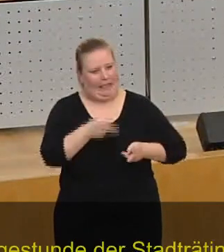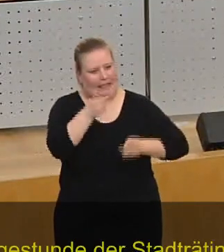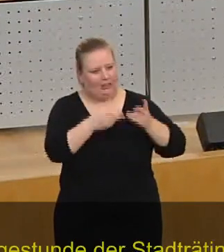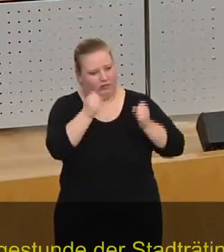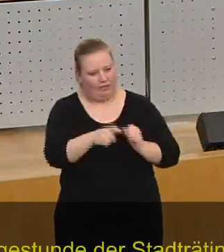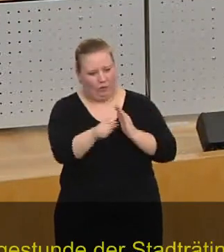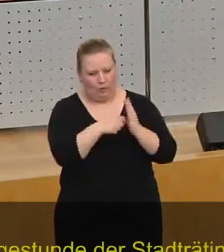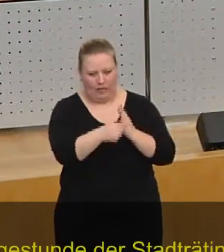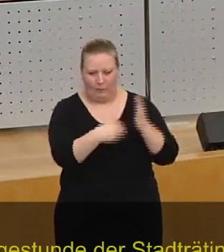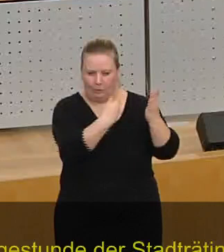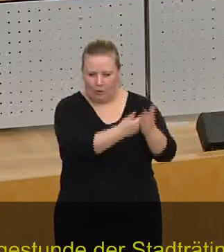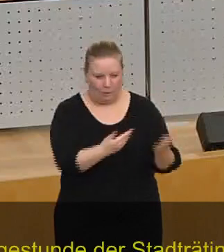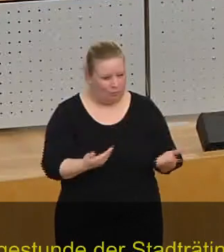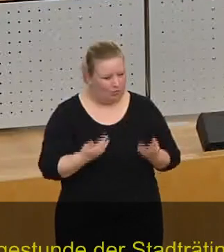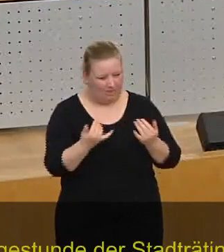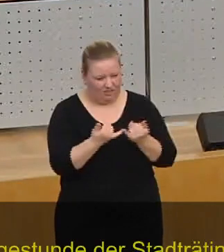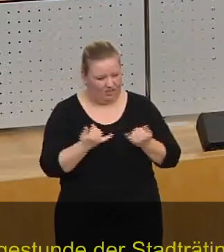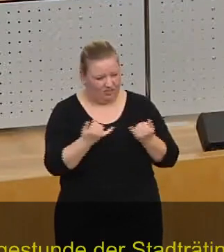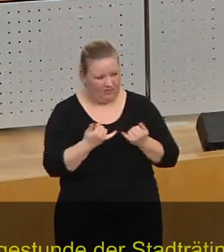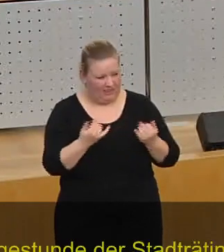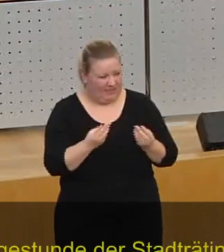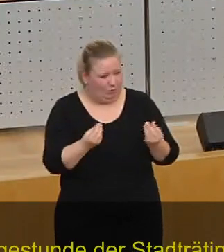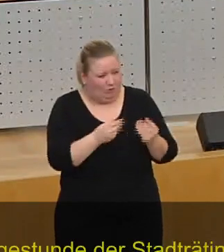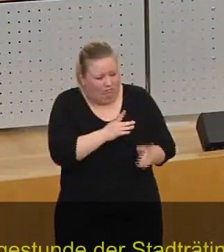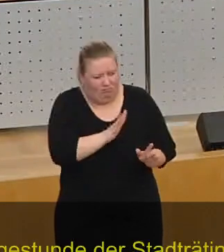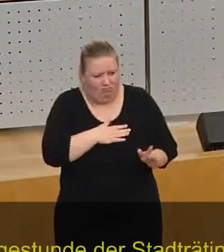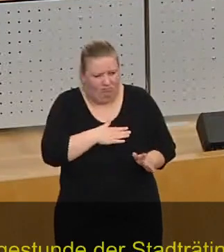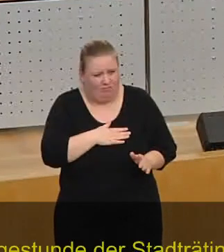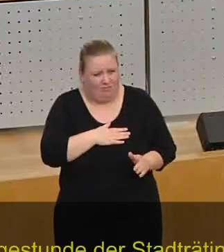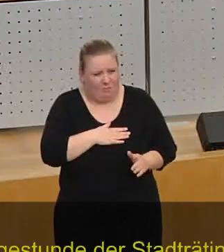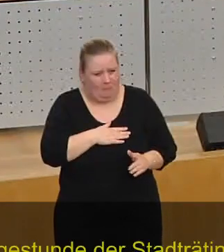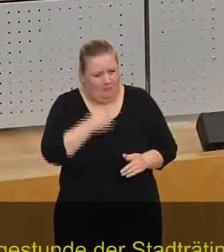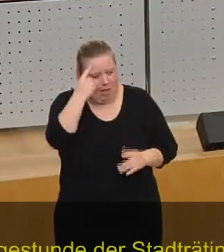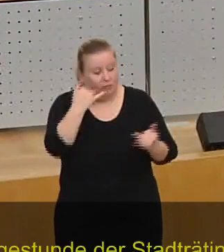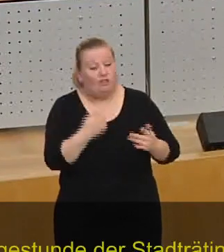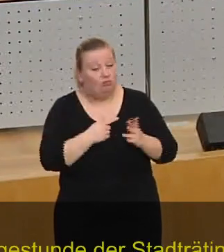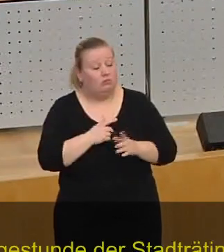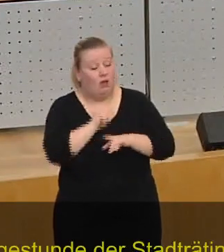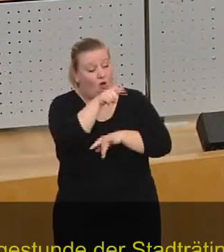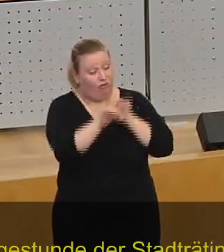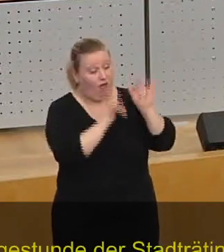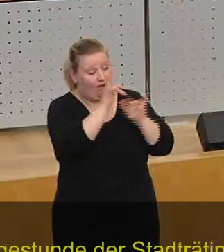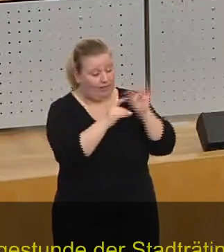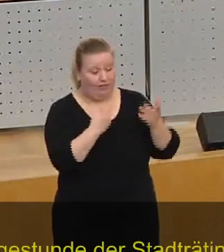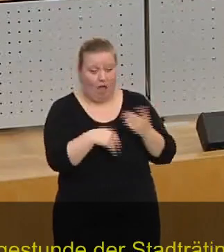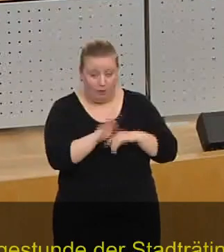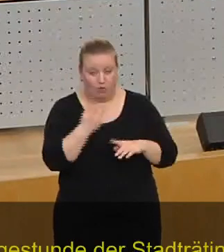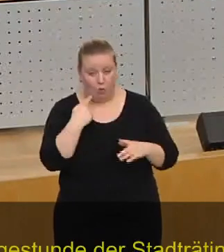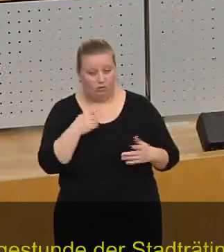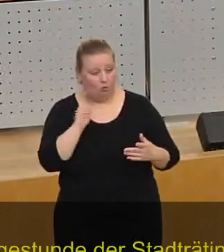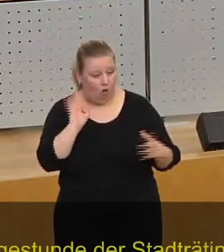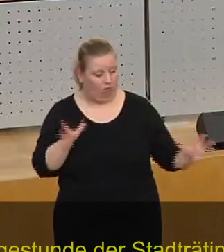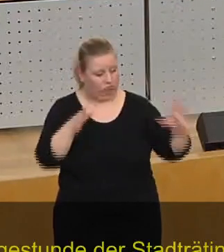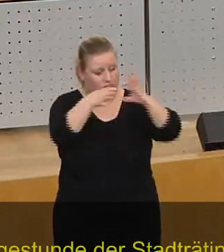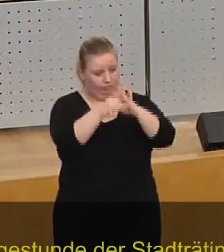gerichtsfest verurteilt oder... Wie stehen Sie denn dazu? Es ist ja, geht ja nie darum, dass Sie angegriffen werden, sondern Sie sind doch nun mal kontaminiert